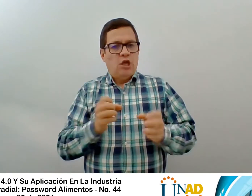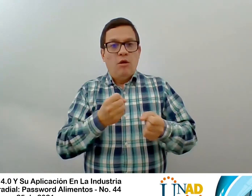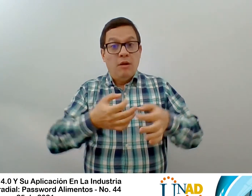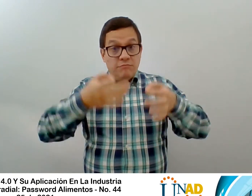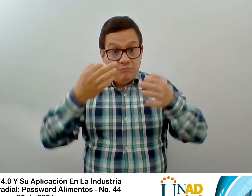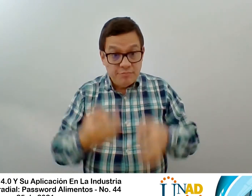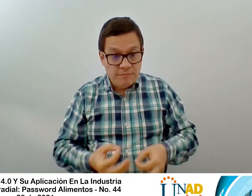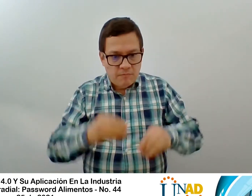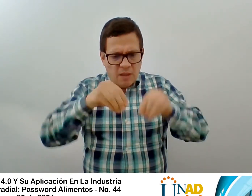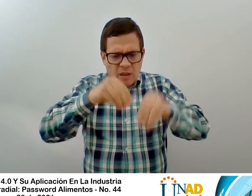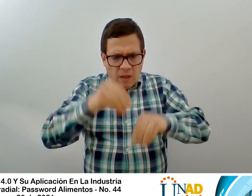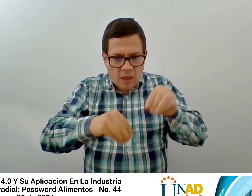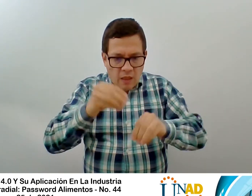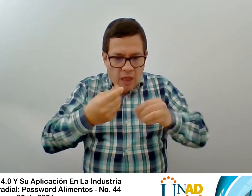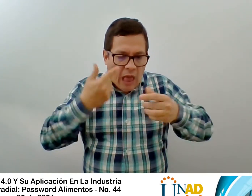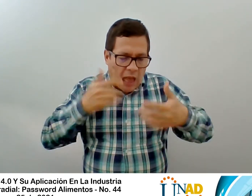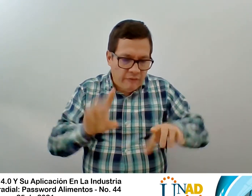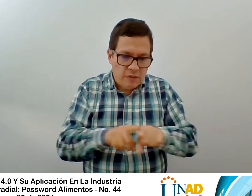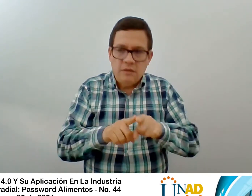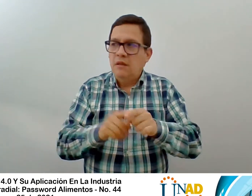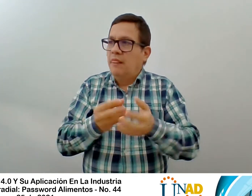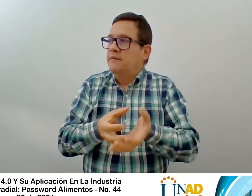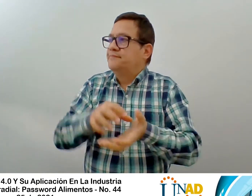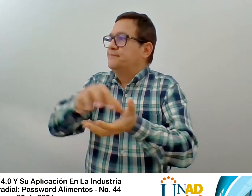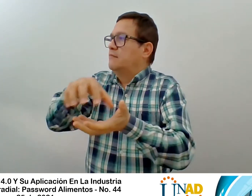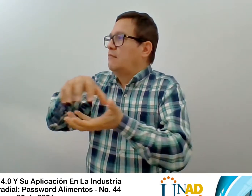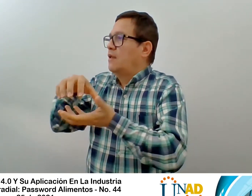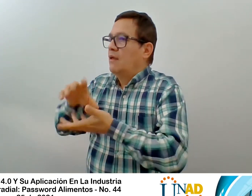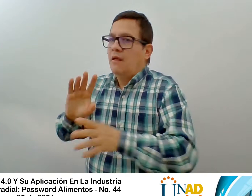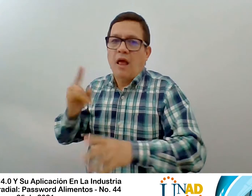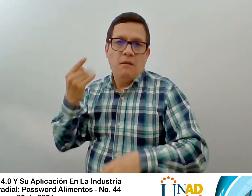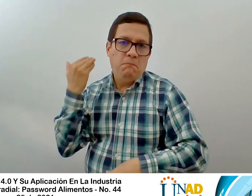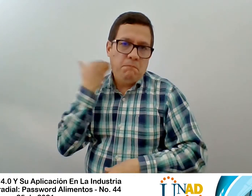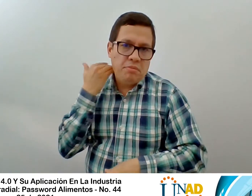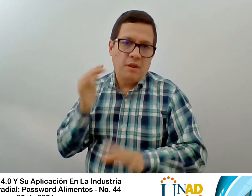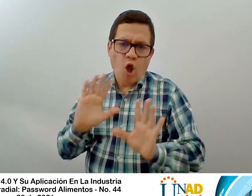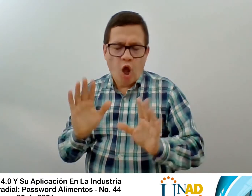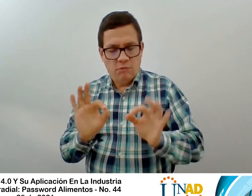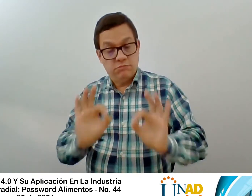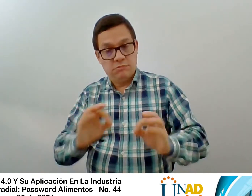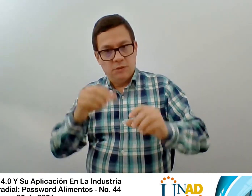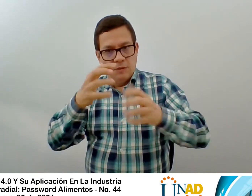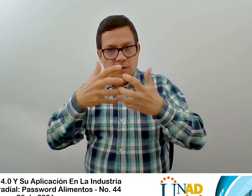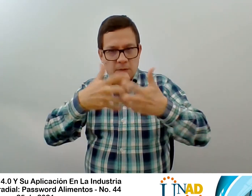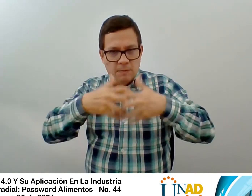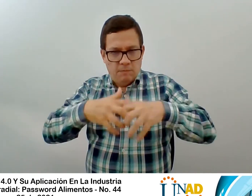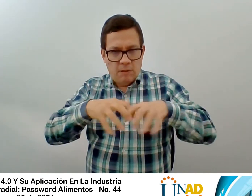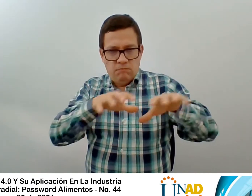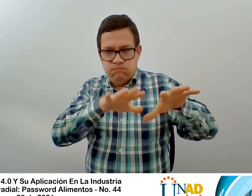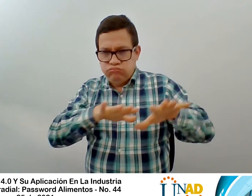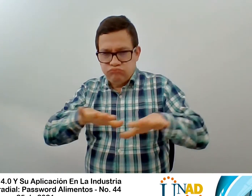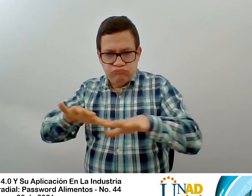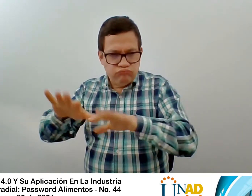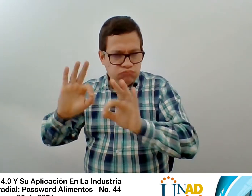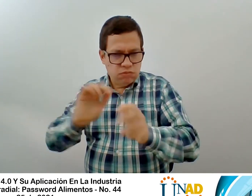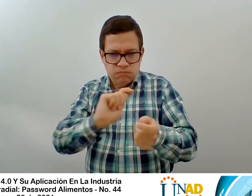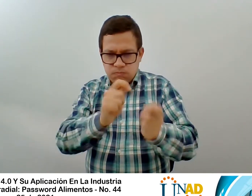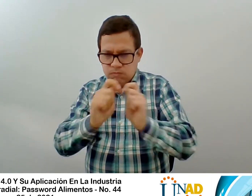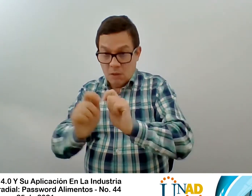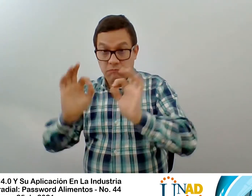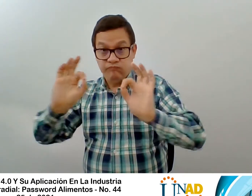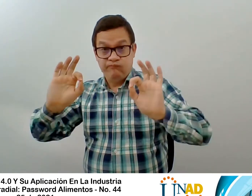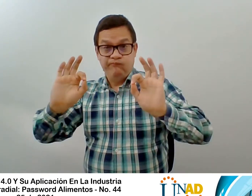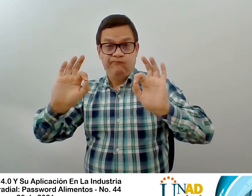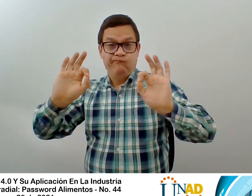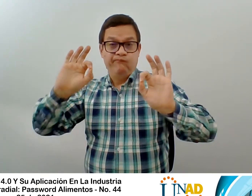4.0, evitando el uso de recursos, disminuyendo los costos y en general aumentando la eficiencia de